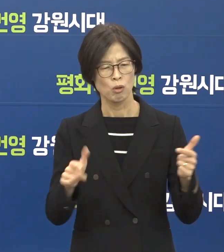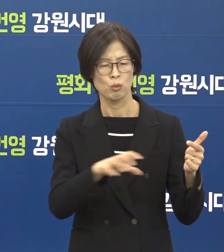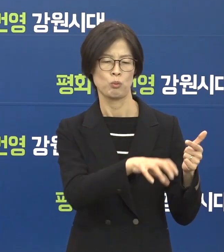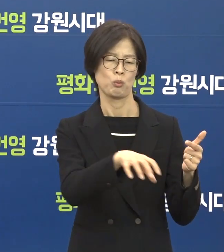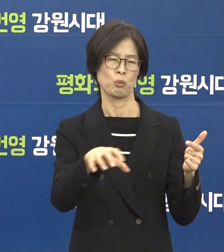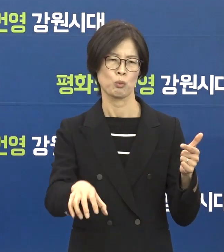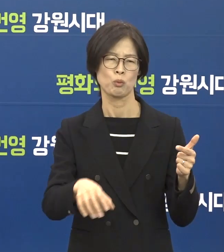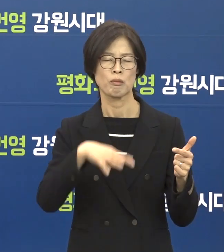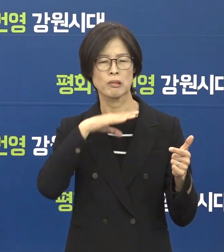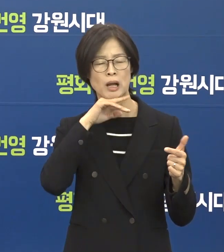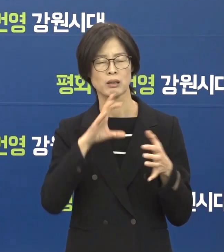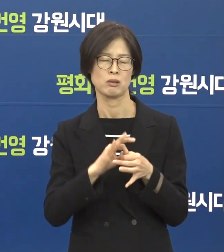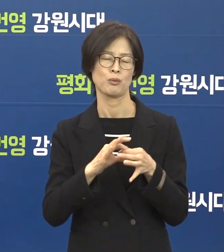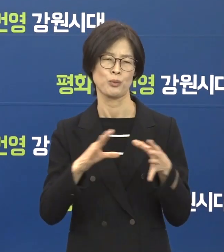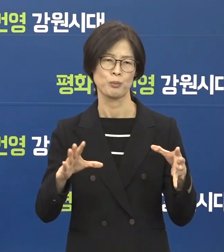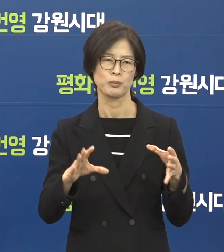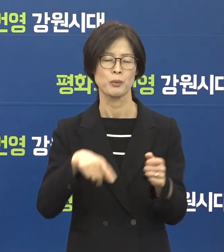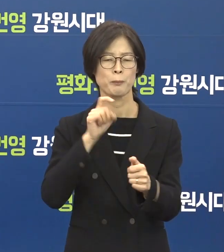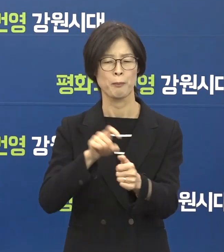장소와 연령에서 발생하고 있습니다.